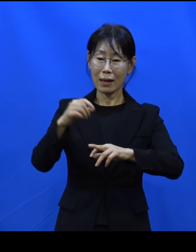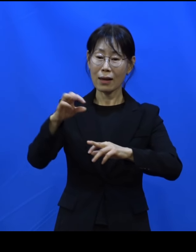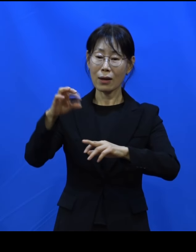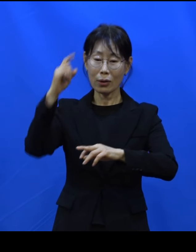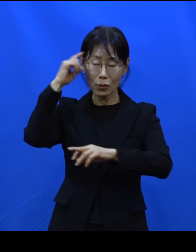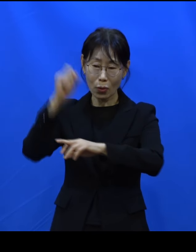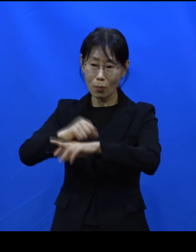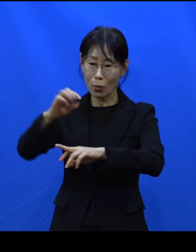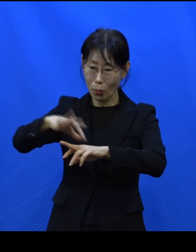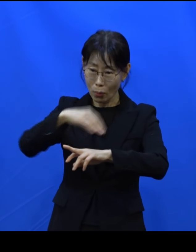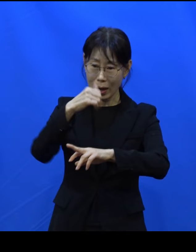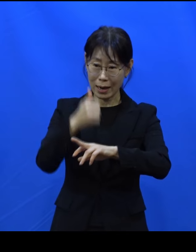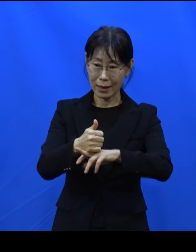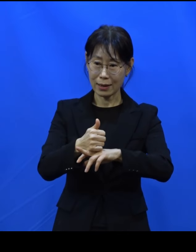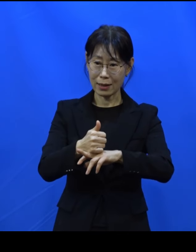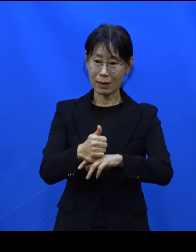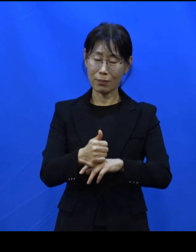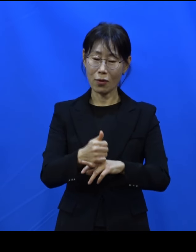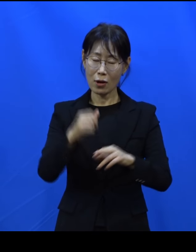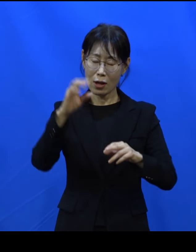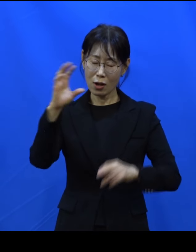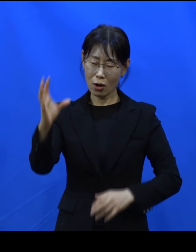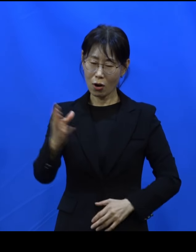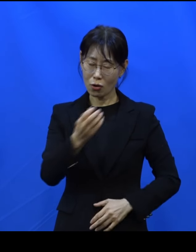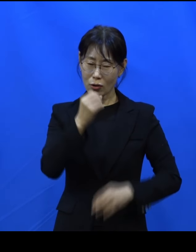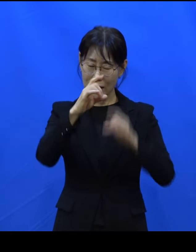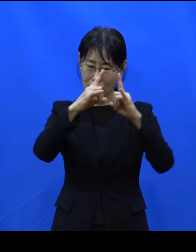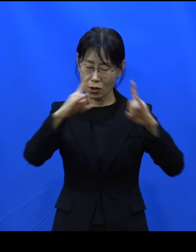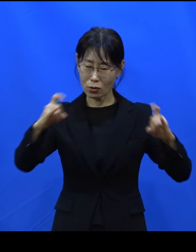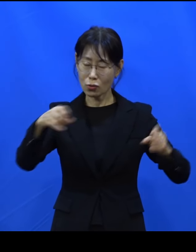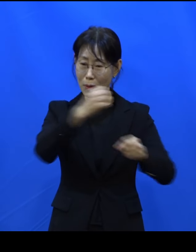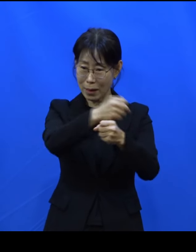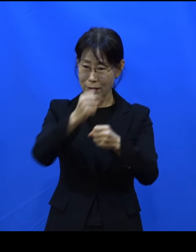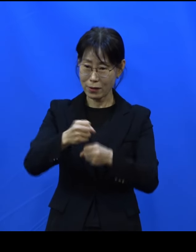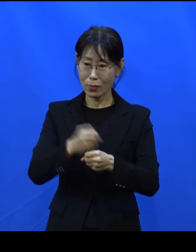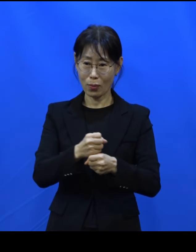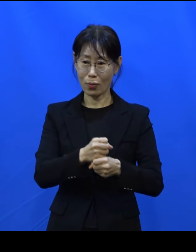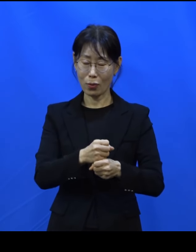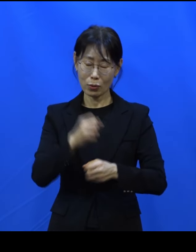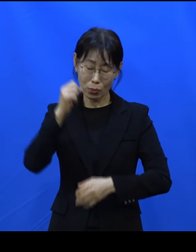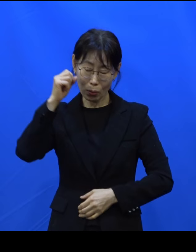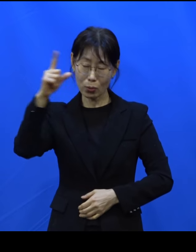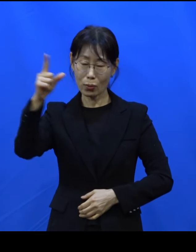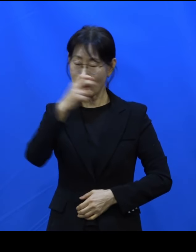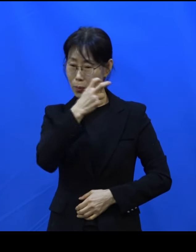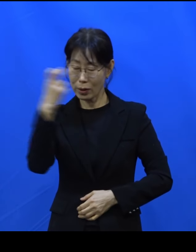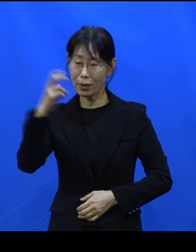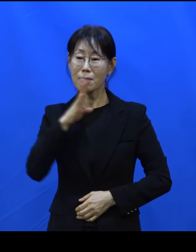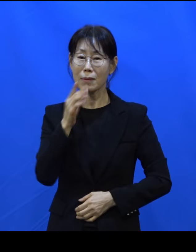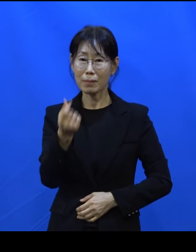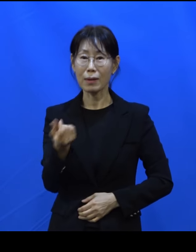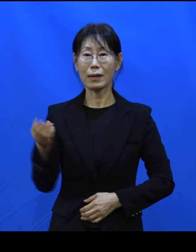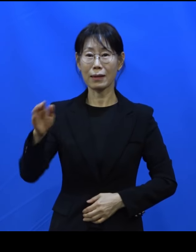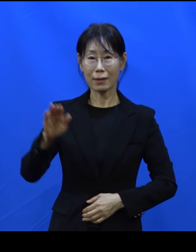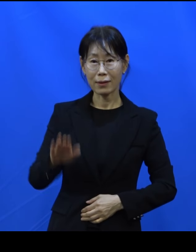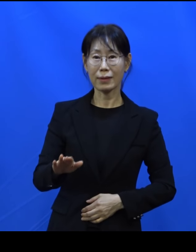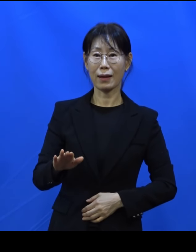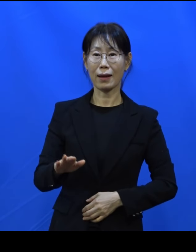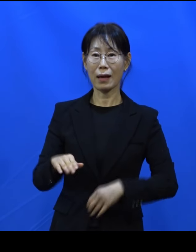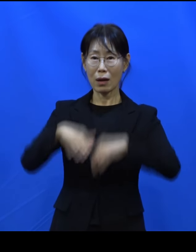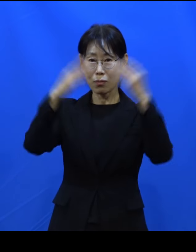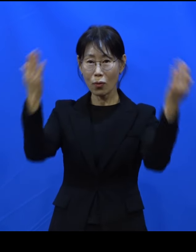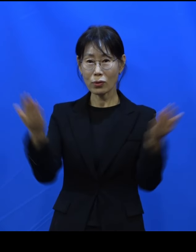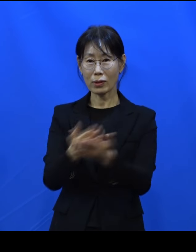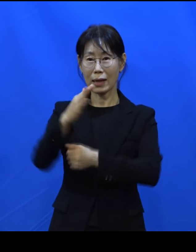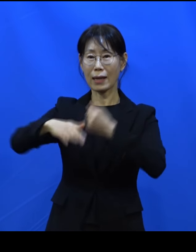되죠. 요한복음 1장 3절을 보면 만물이 그로 말미암아 지은 바 되었으니 지은 것이 하나도 그가 없이는 된 것이